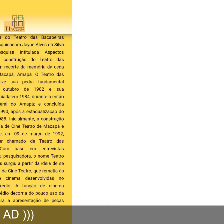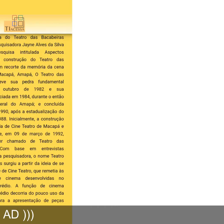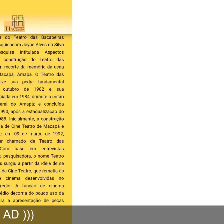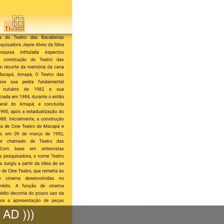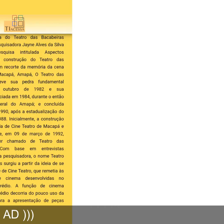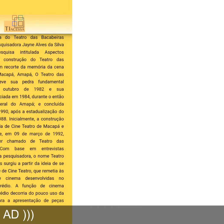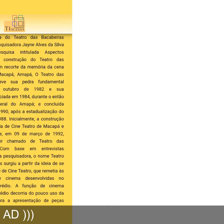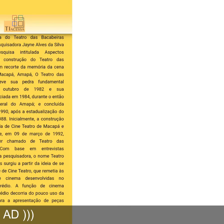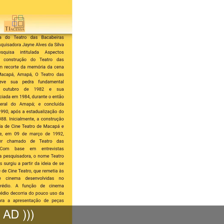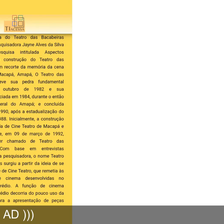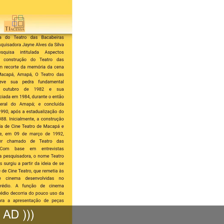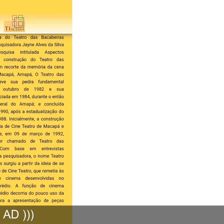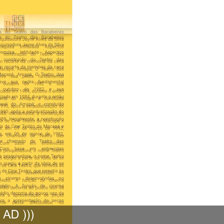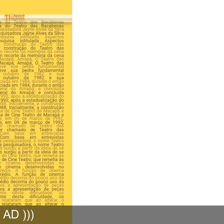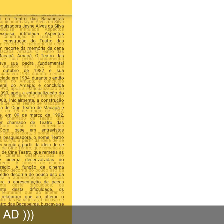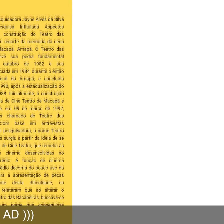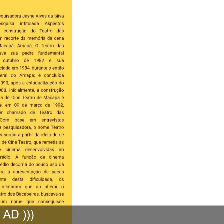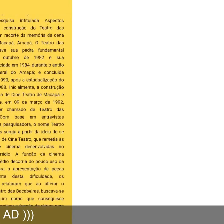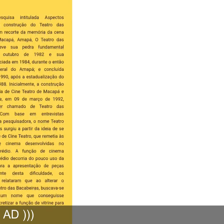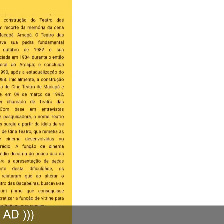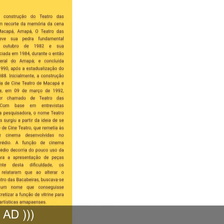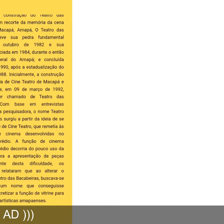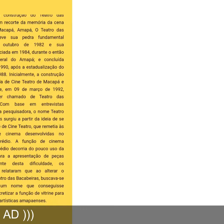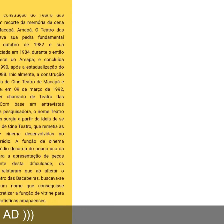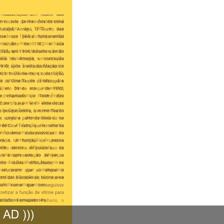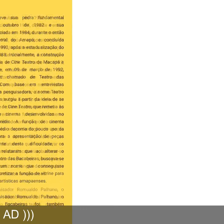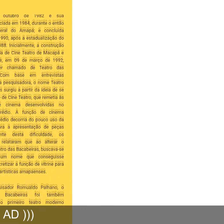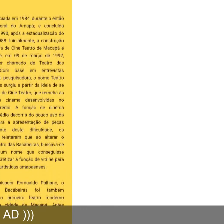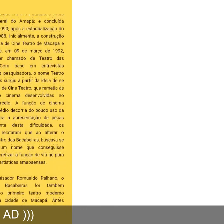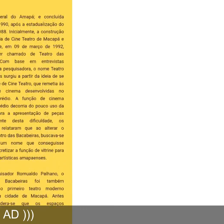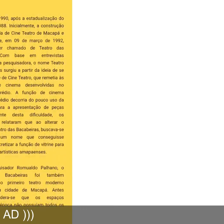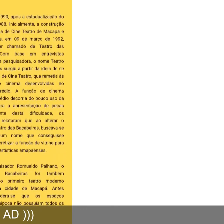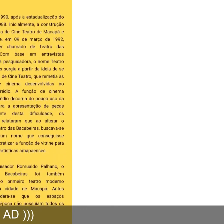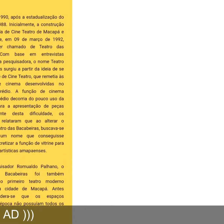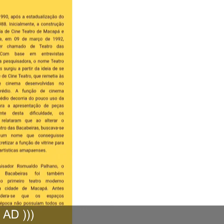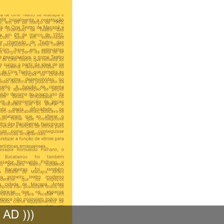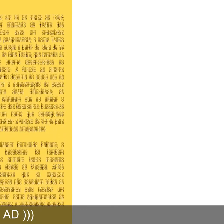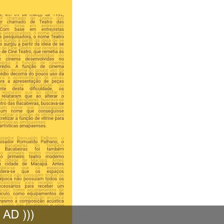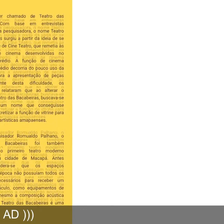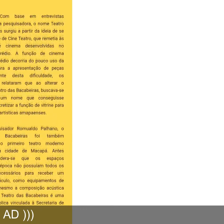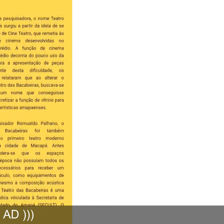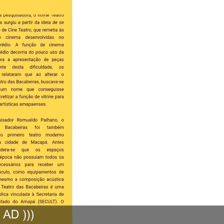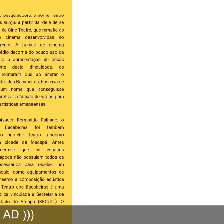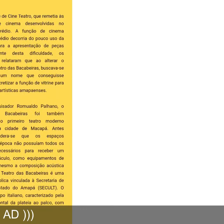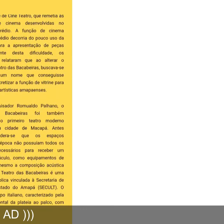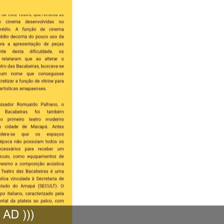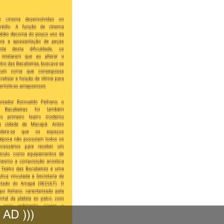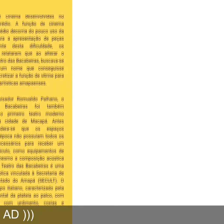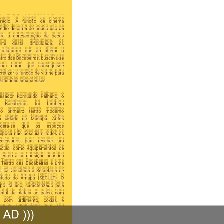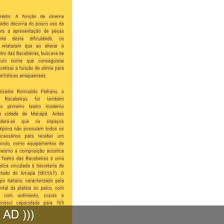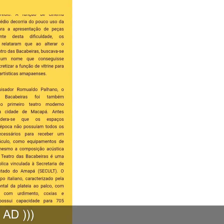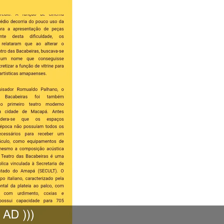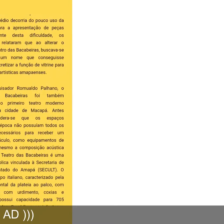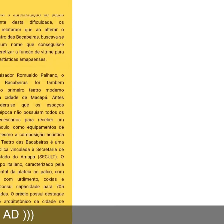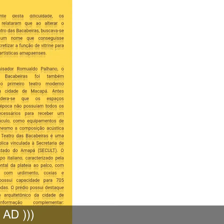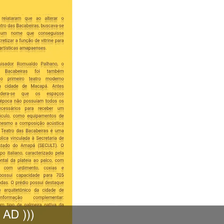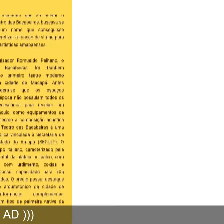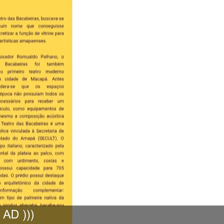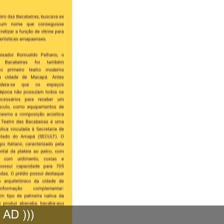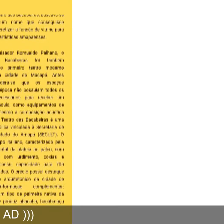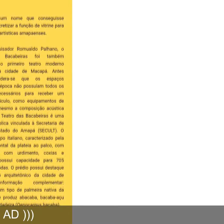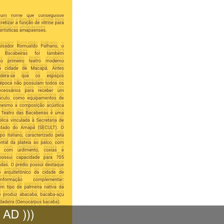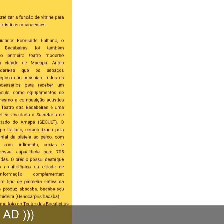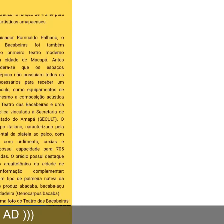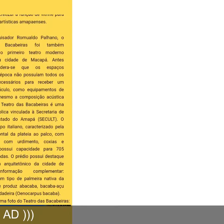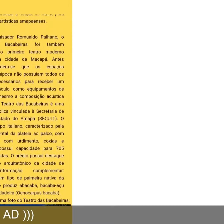em breve história do teatro das Bacabeiras segundo a pesquisadora Jaine Alves da Silva em sua